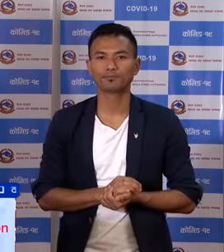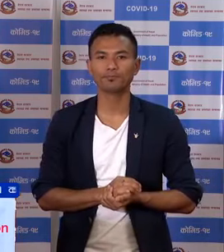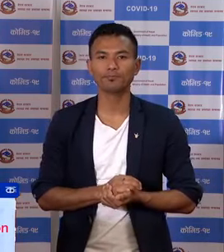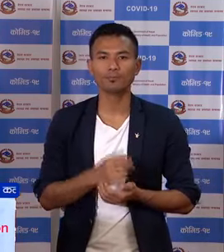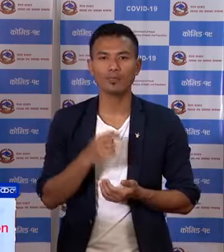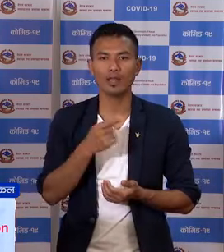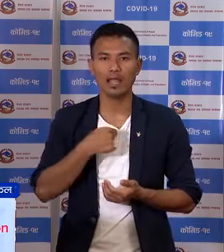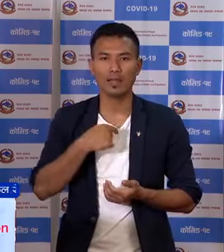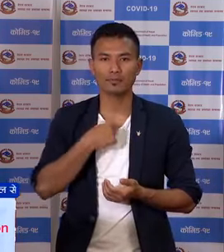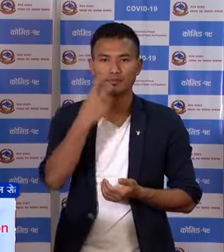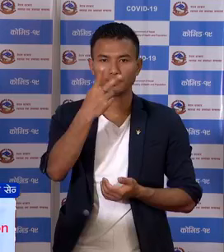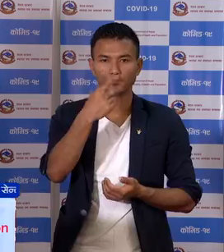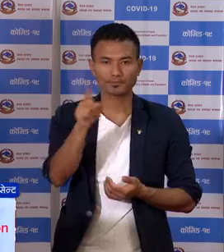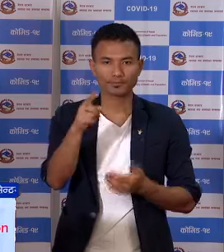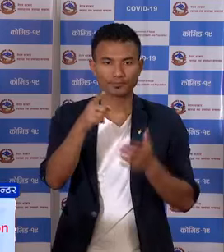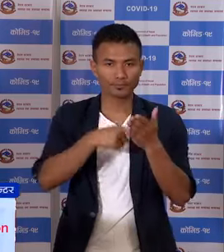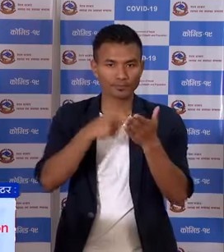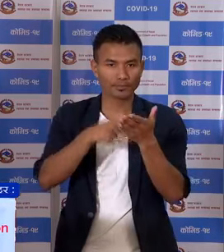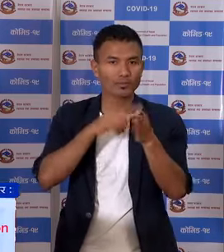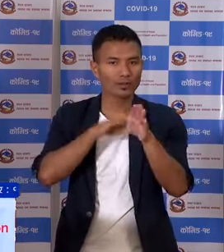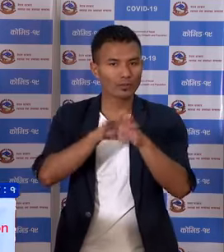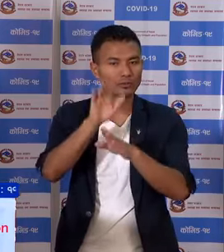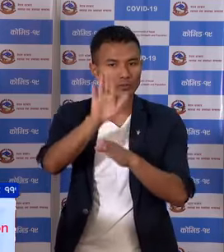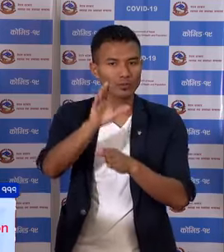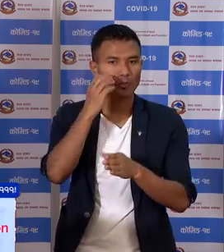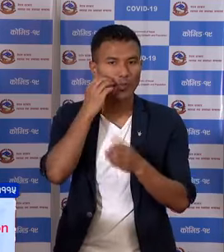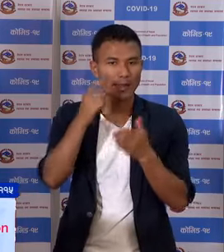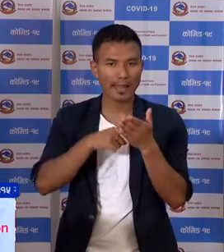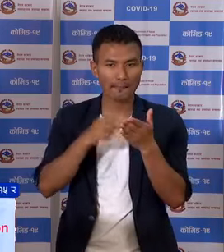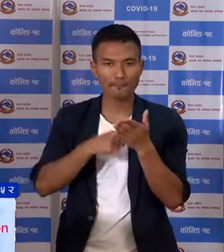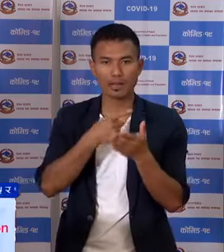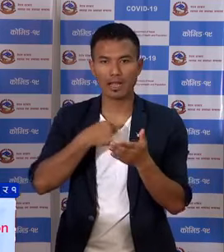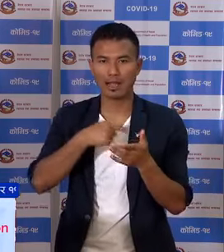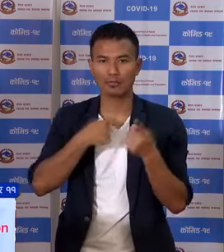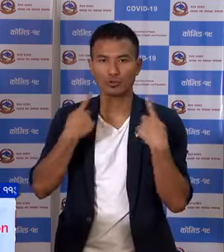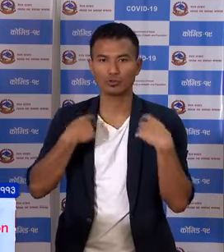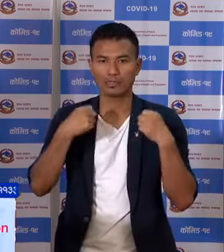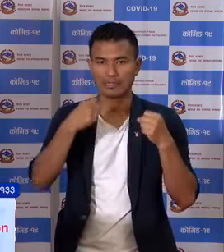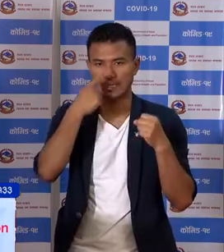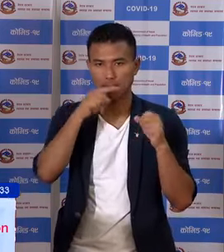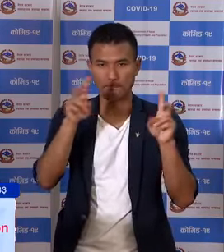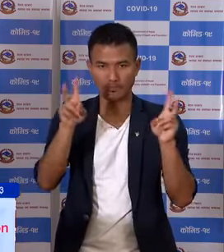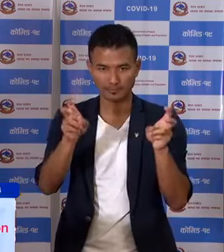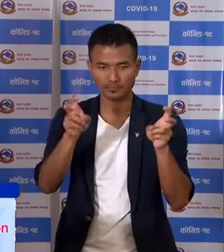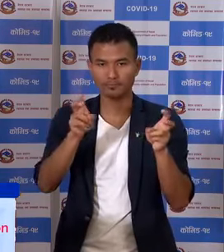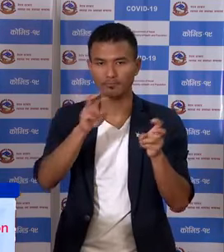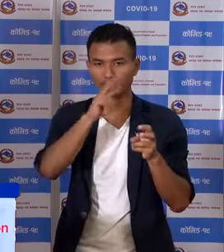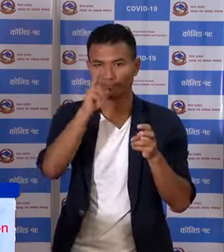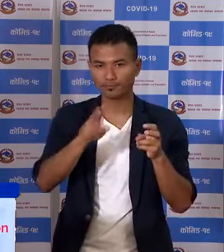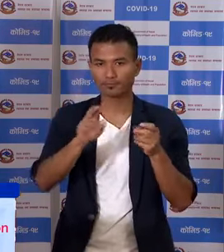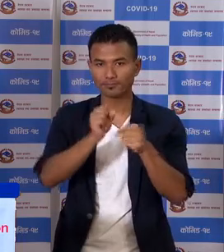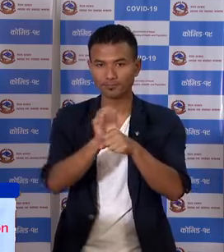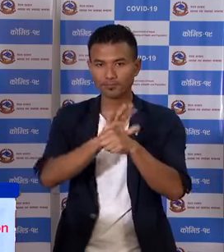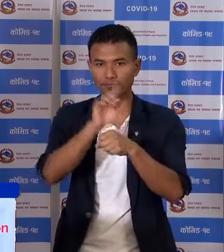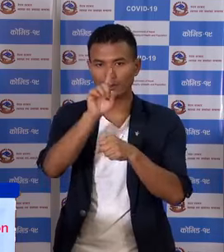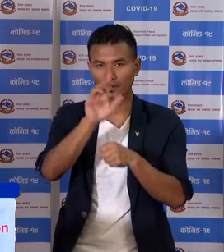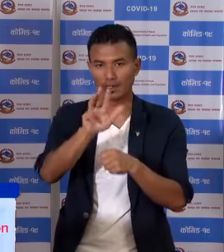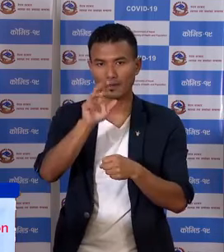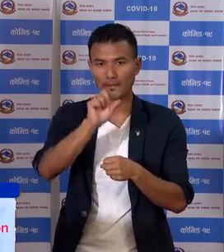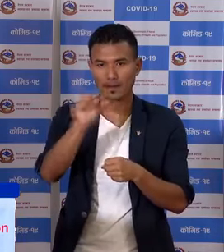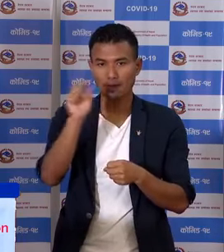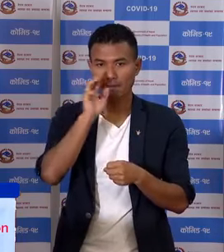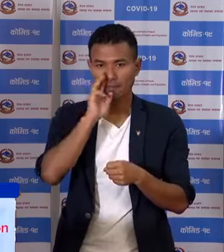आमरो दुए ओटा एप्लिकेशन अरू छा। मोबाइल एप्लिकेशन आमरो स्वास्ते रा आमरो कोबीड-19 को